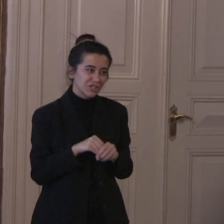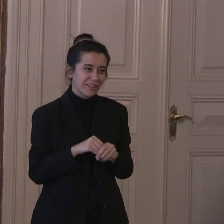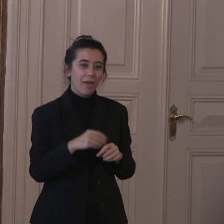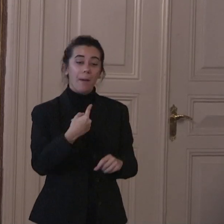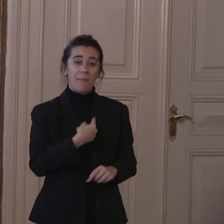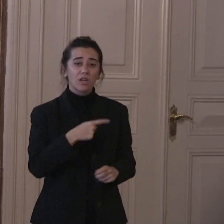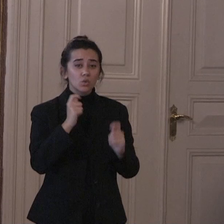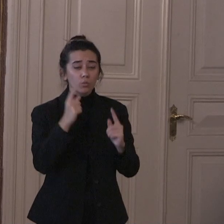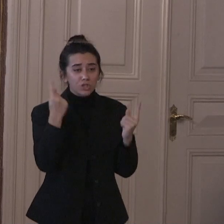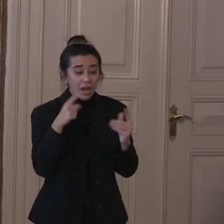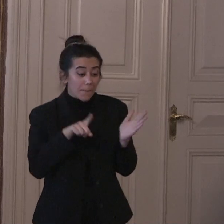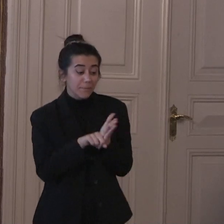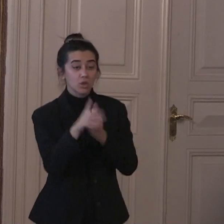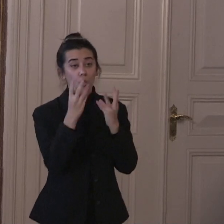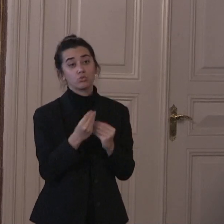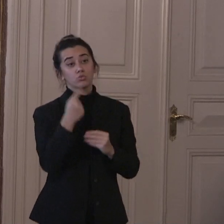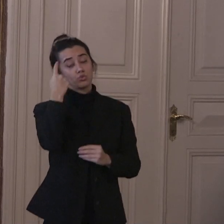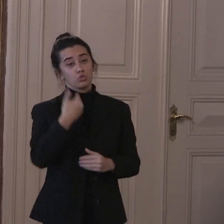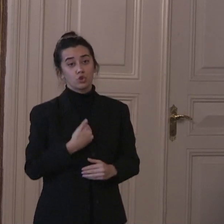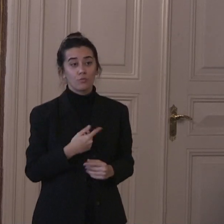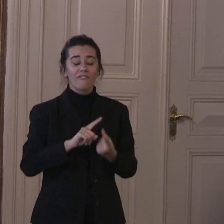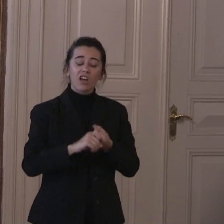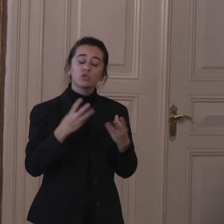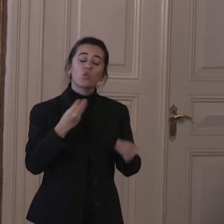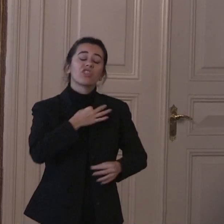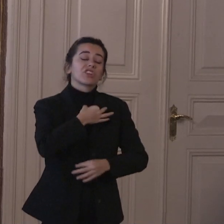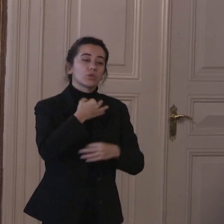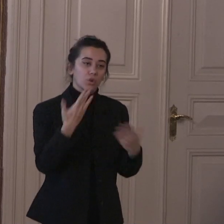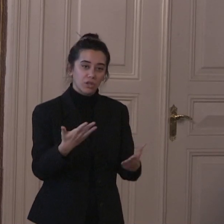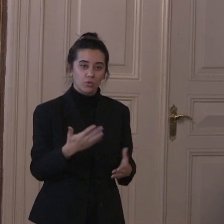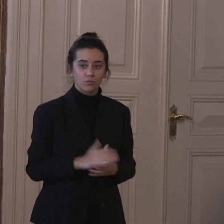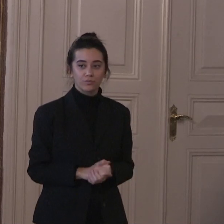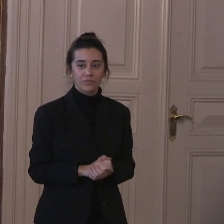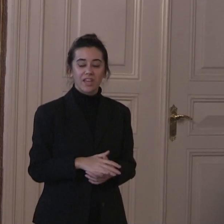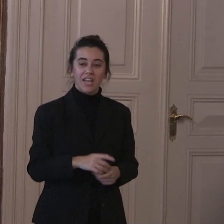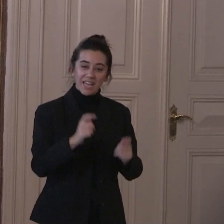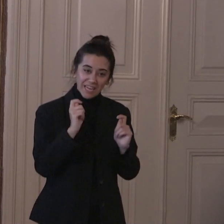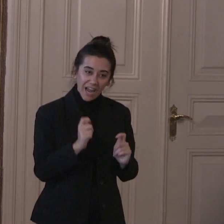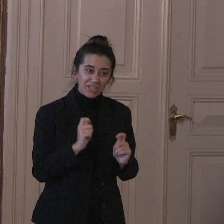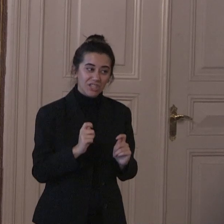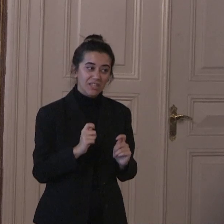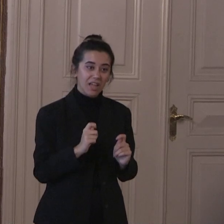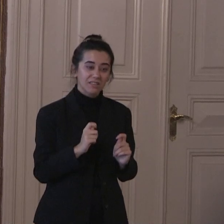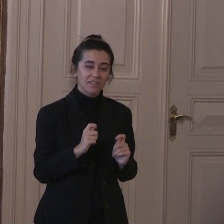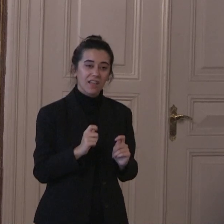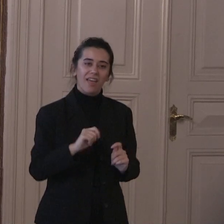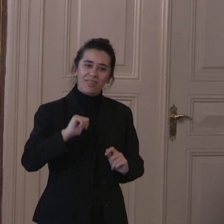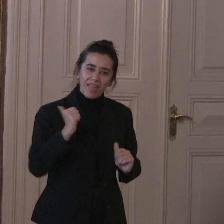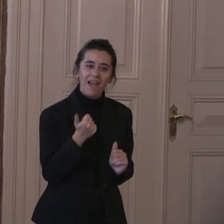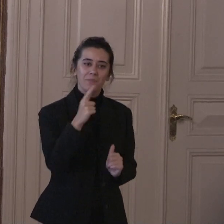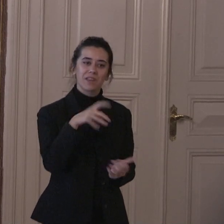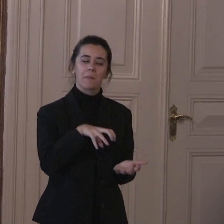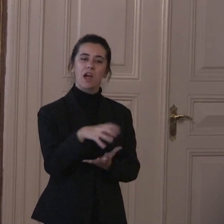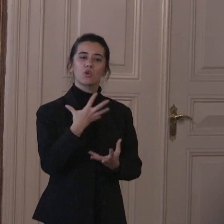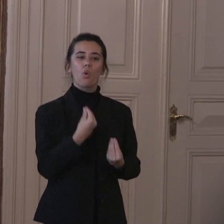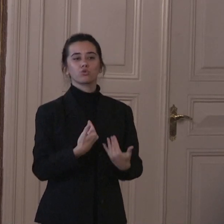ben zor bir şey başardıklarını düşünüyorum. Ve çok teşekkür ediyorum onlara. Çok gerçekten değerli bir parça